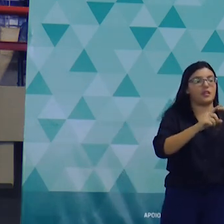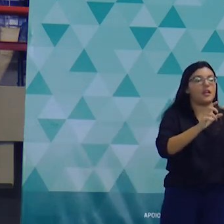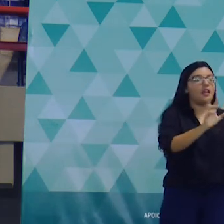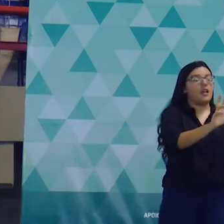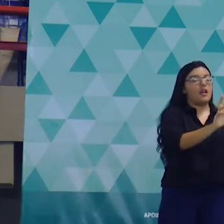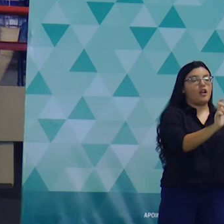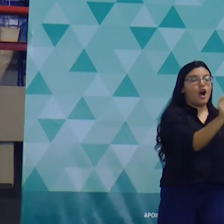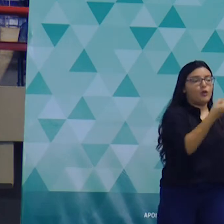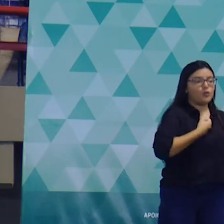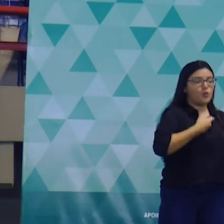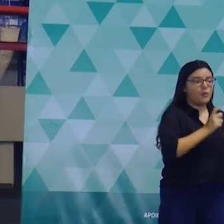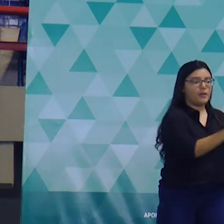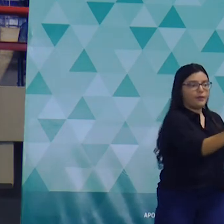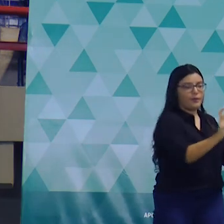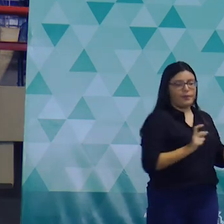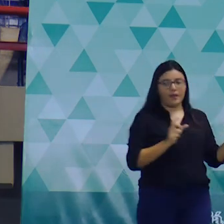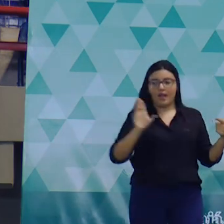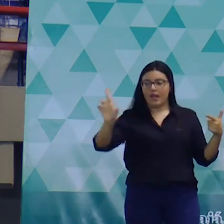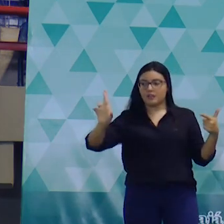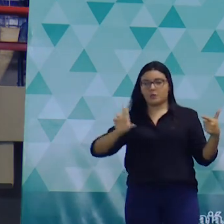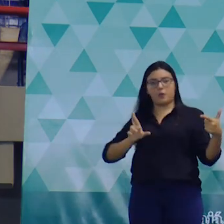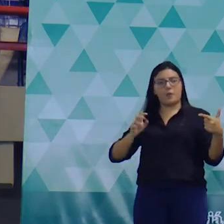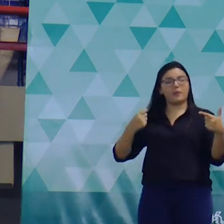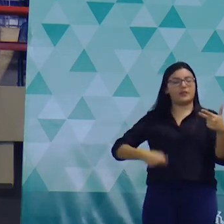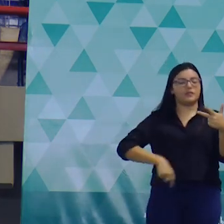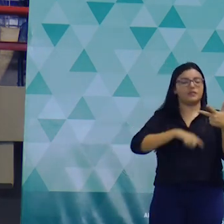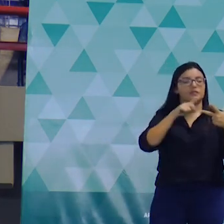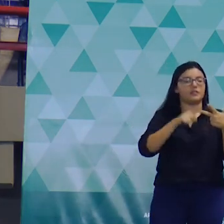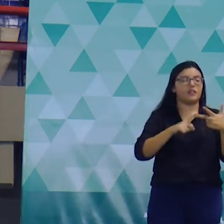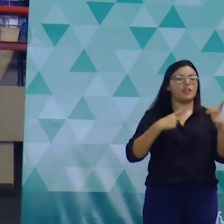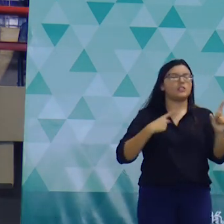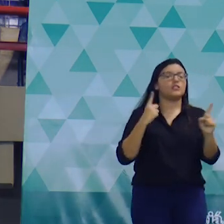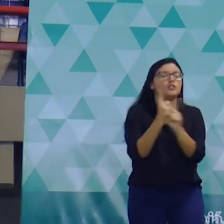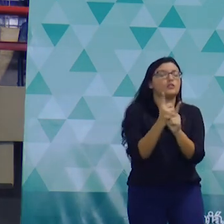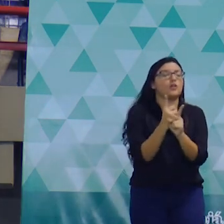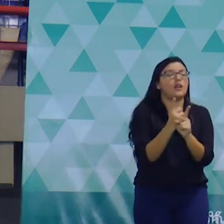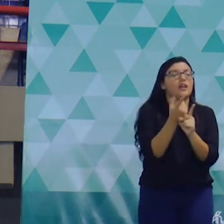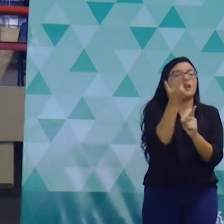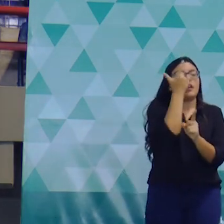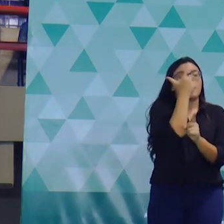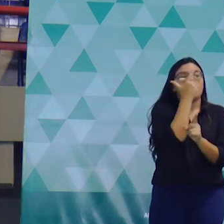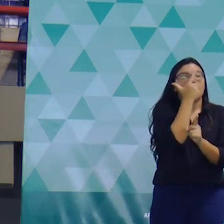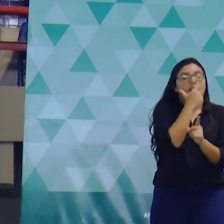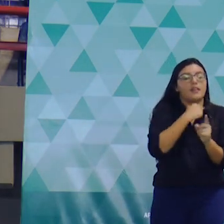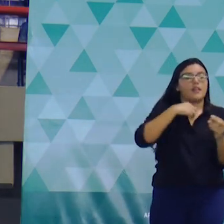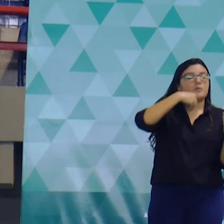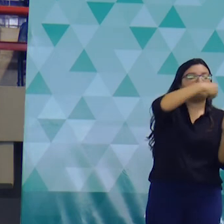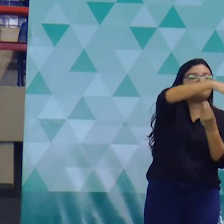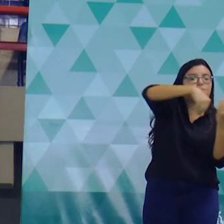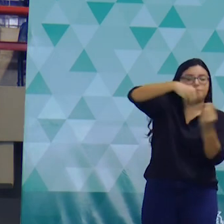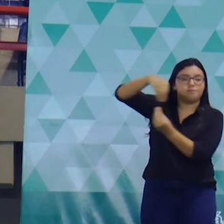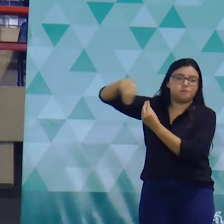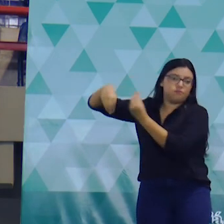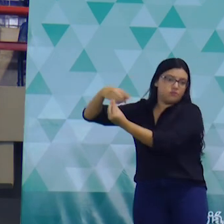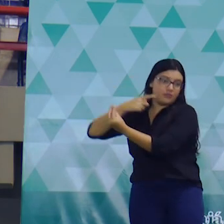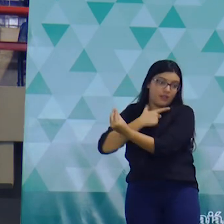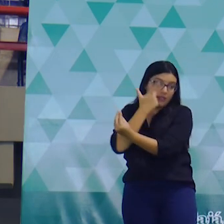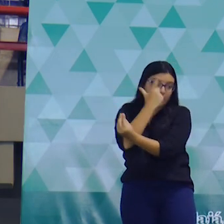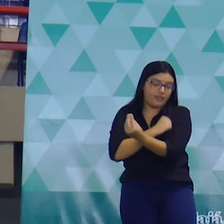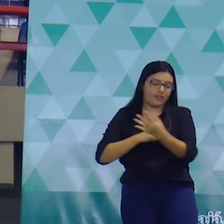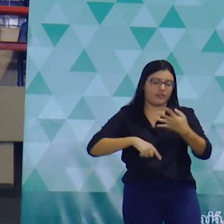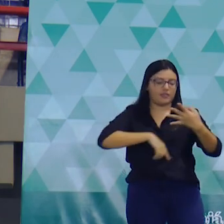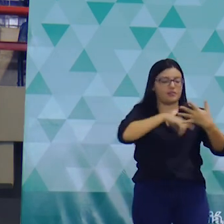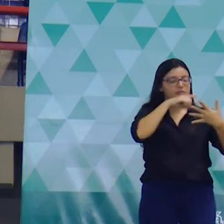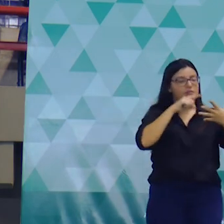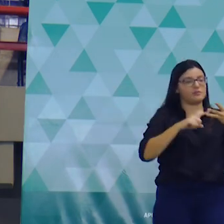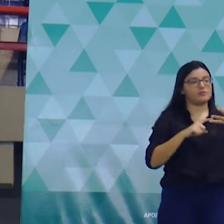e um pedido. 3, você precisa identificar quem são os envolvidos no problema.